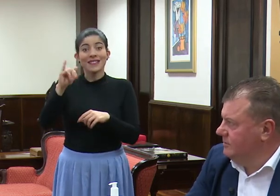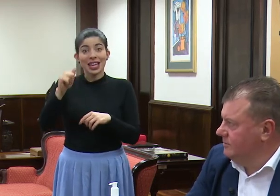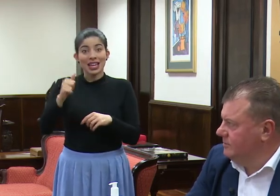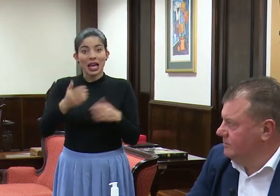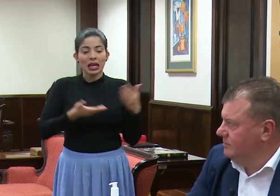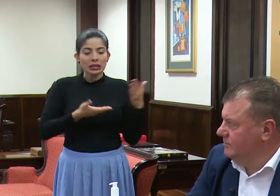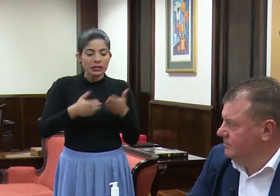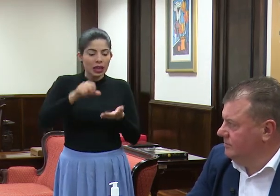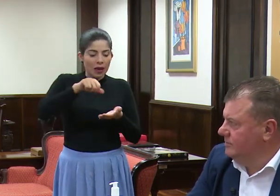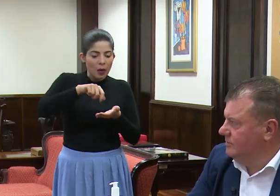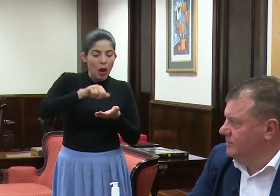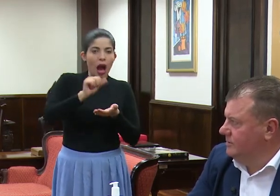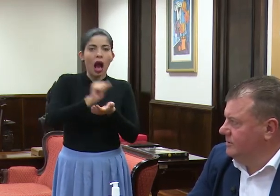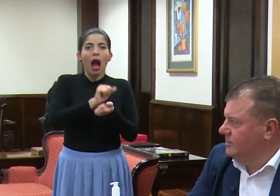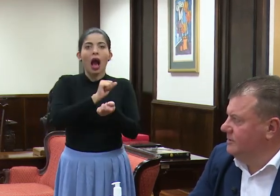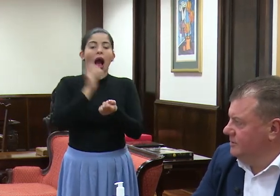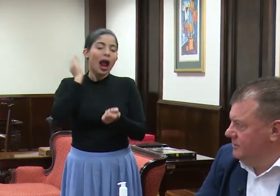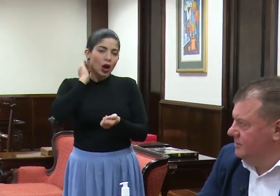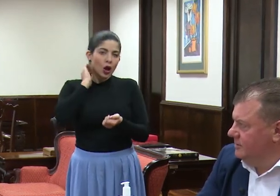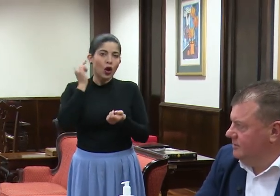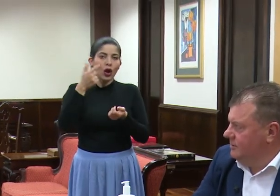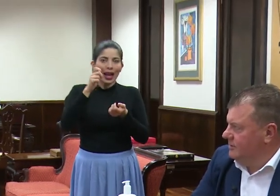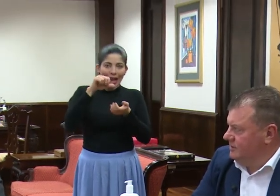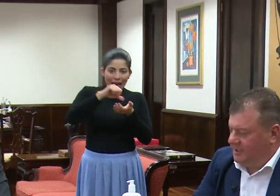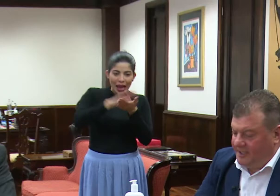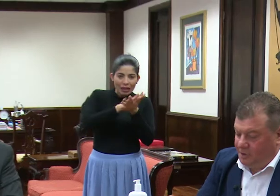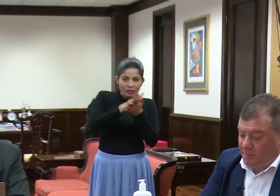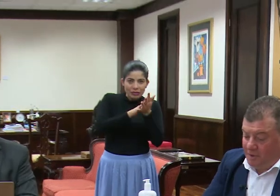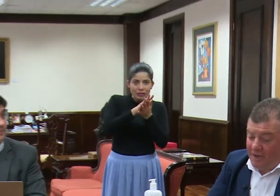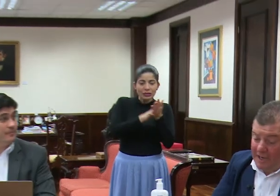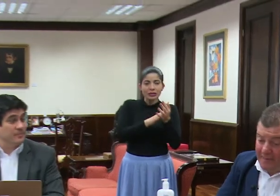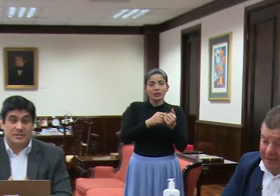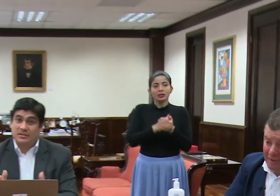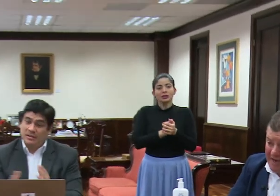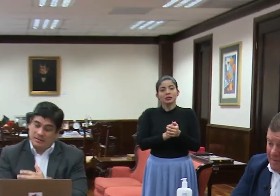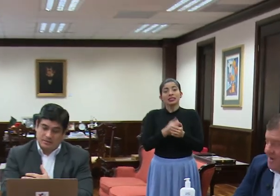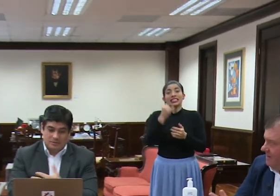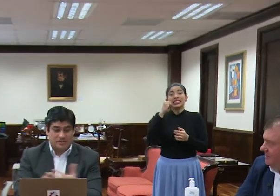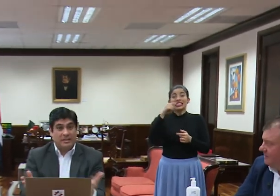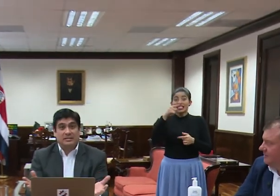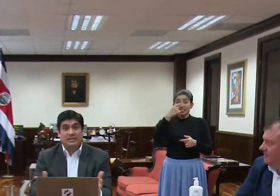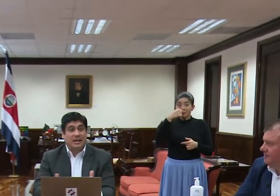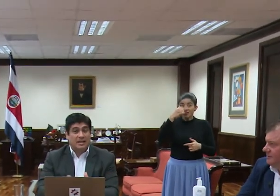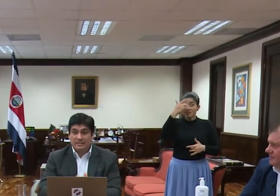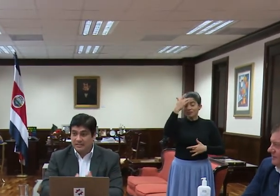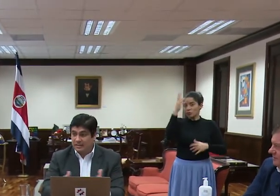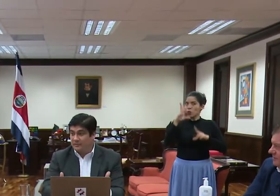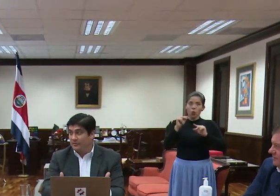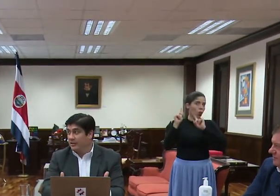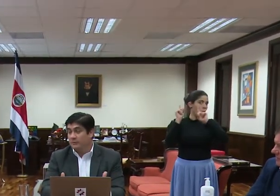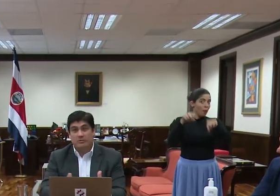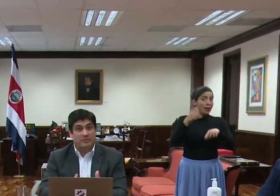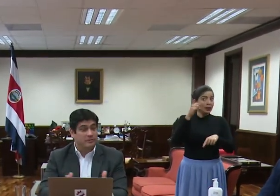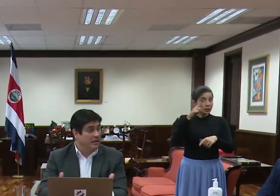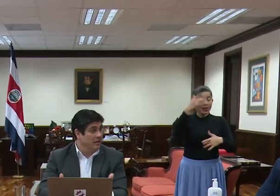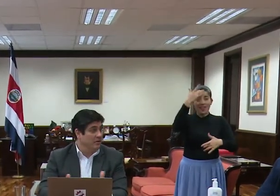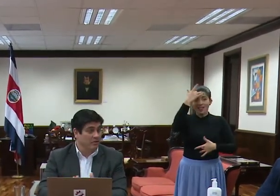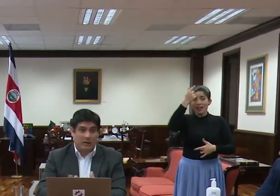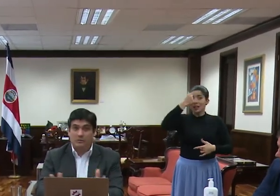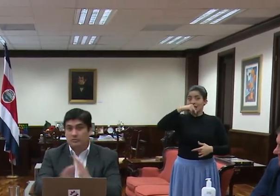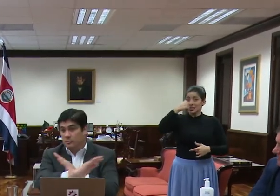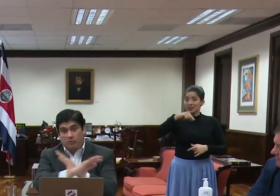su alcohol en gel o sus precauciones. Si tiene sintomatología respiratoria, ni vaya. Si está enfermo,